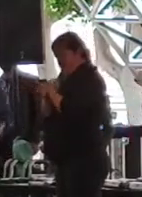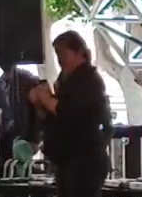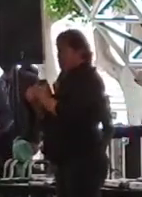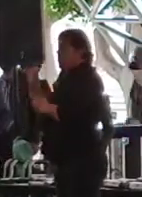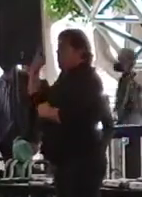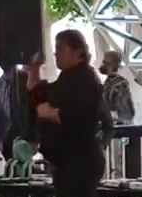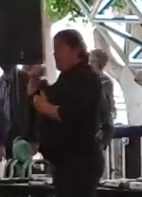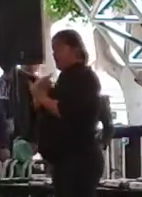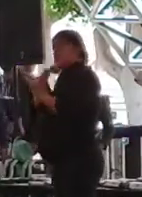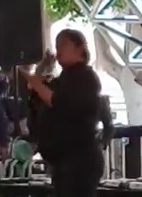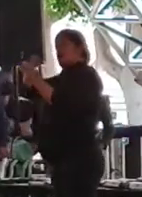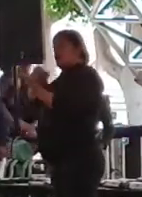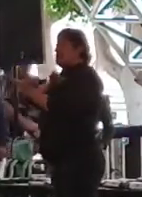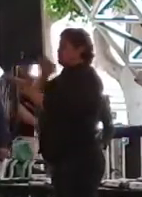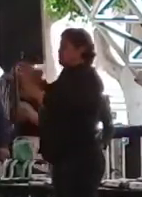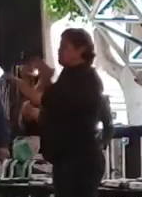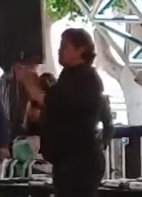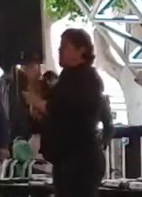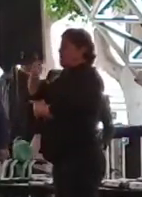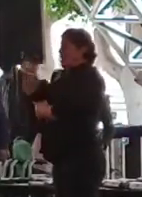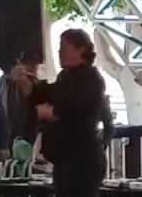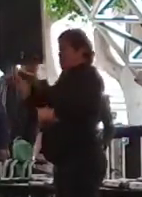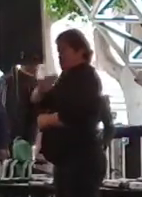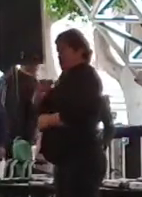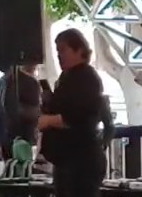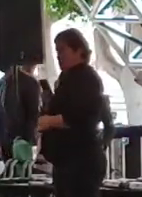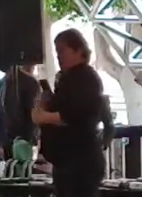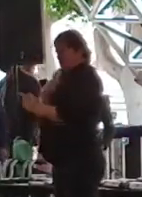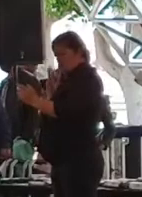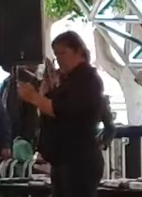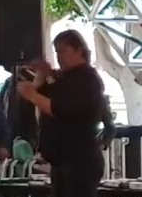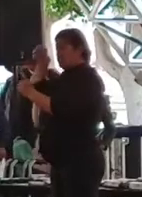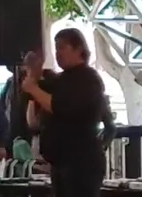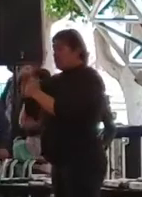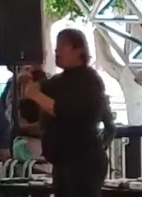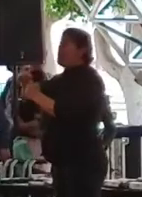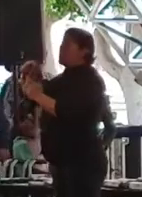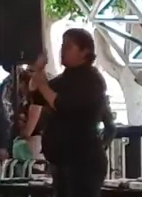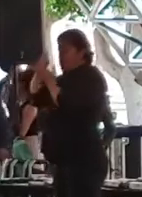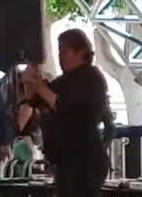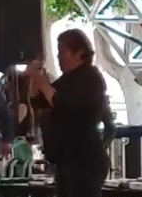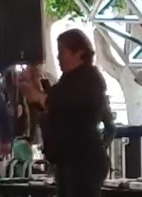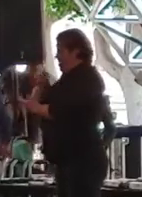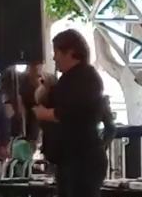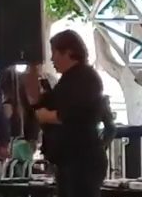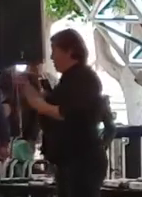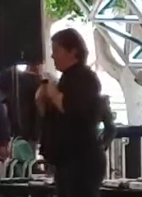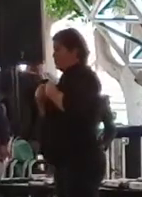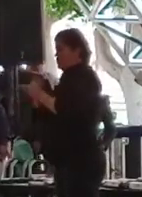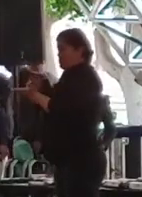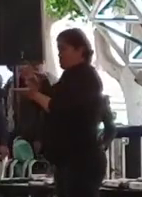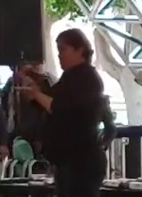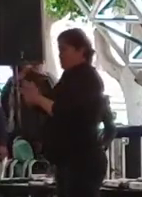a cada municipio del estado de Tlaxcala y cubrir con todas las necesidades de nuestras personas con discapacidad.